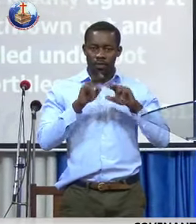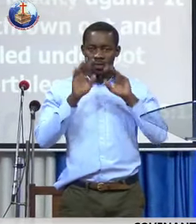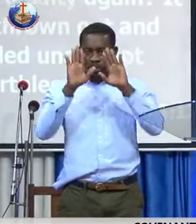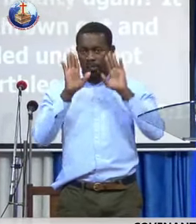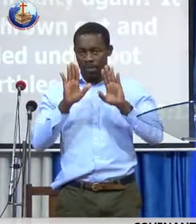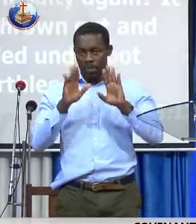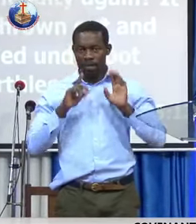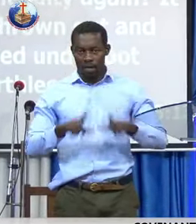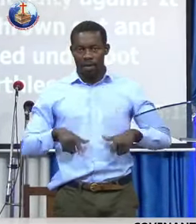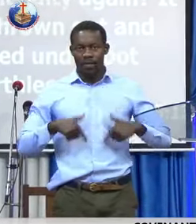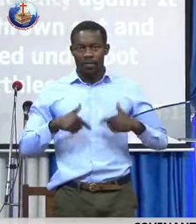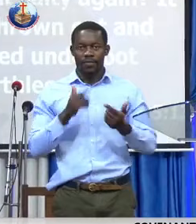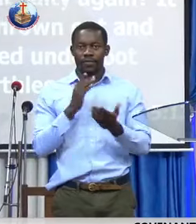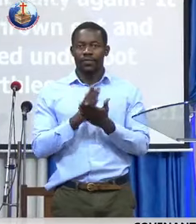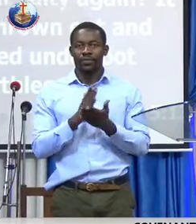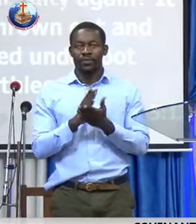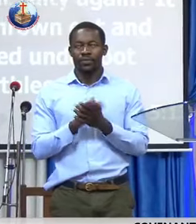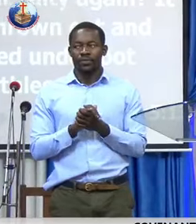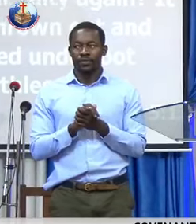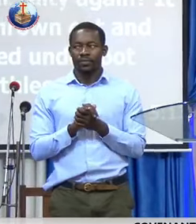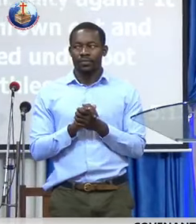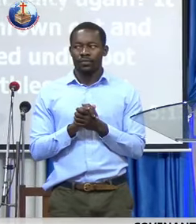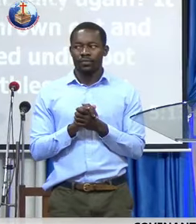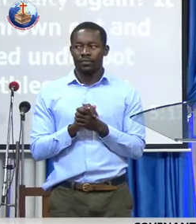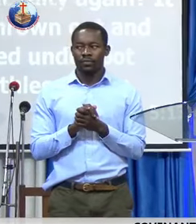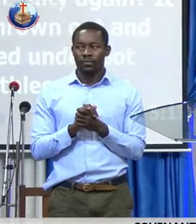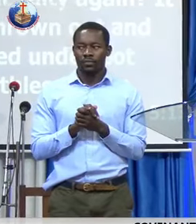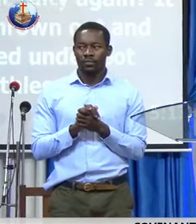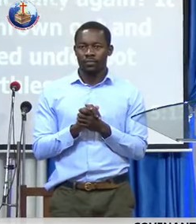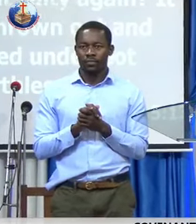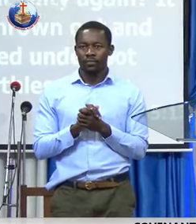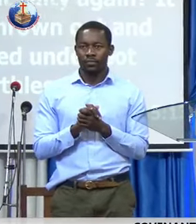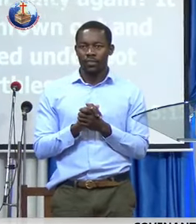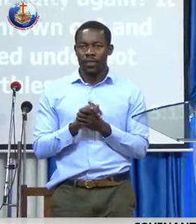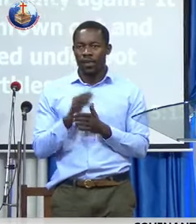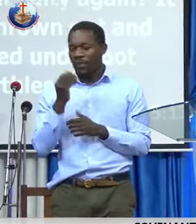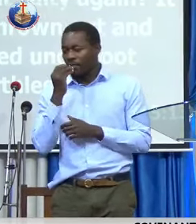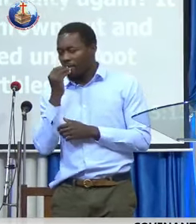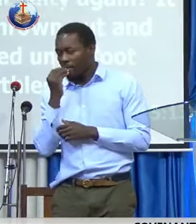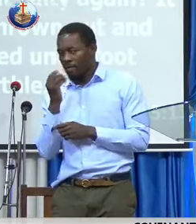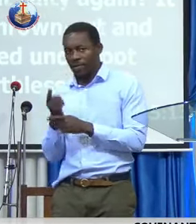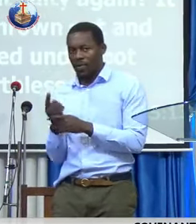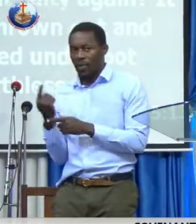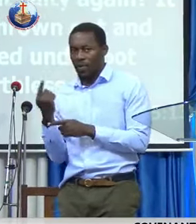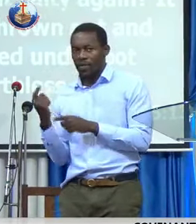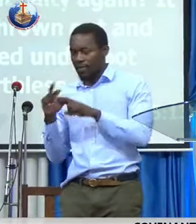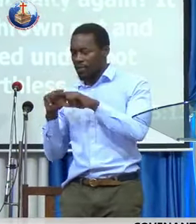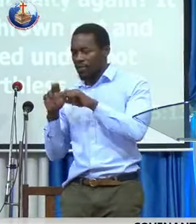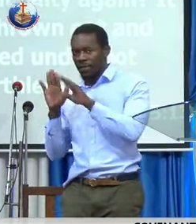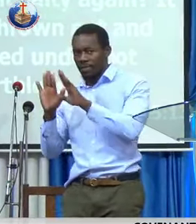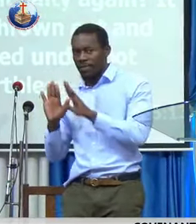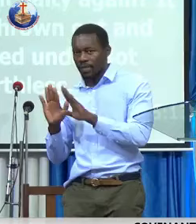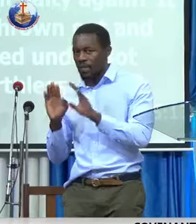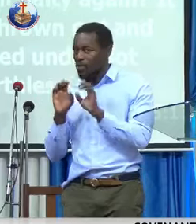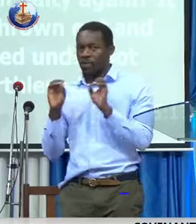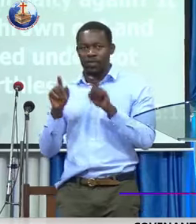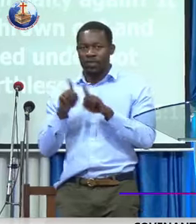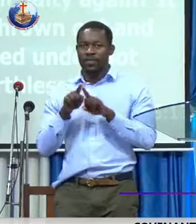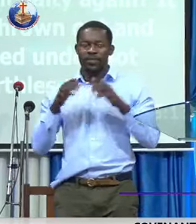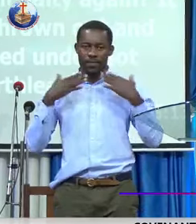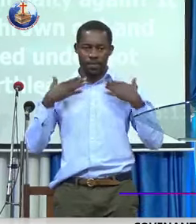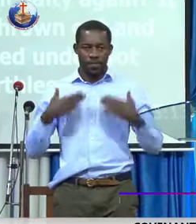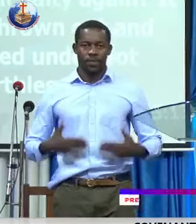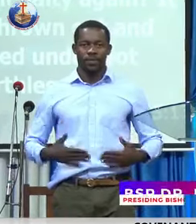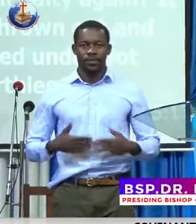in life. Chumvi ni muhimu mno katika maisha. Not only on our food. Sio tu kwa chakula chetu. But even in our bodies. Lakini